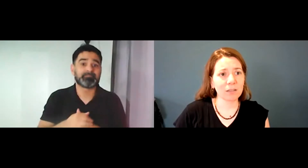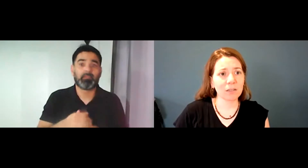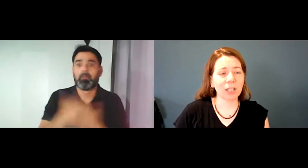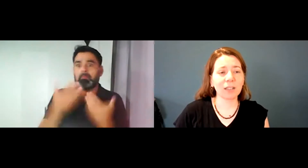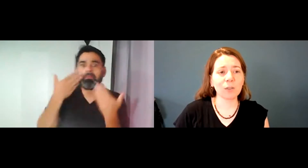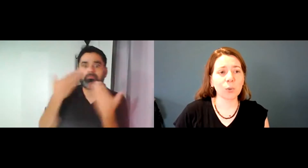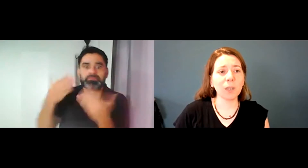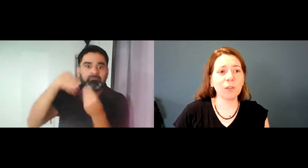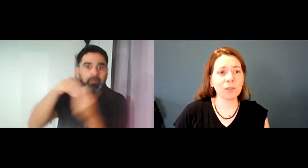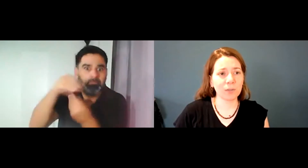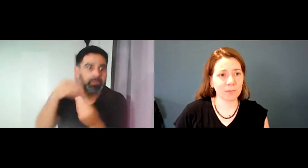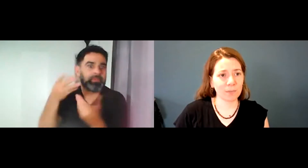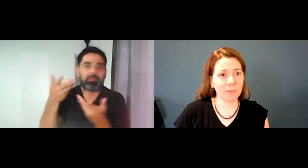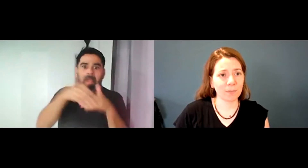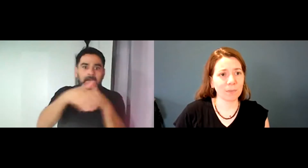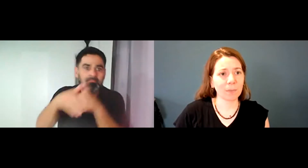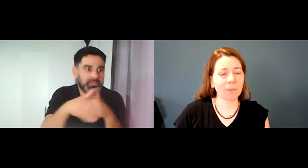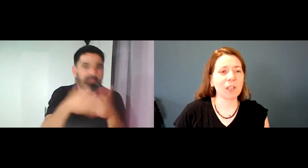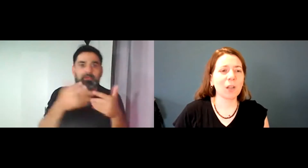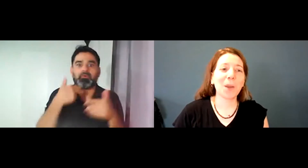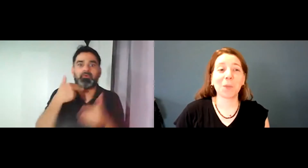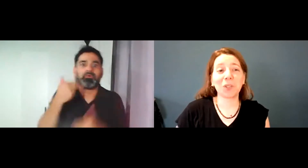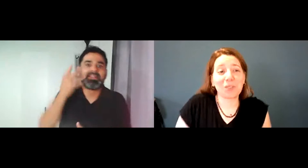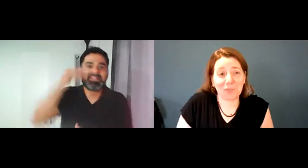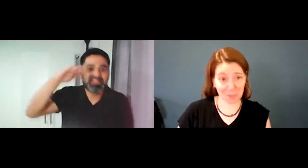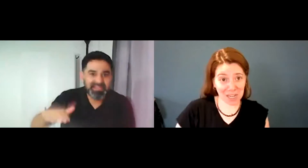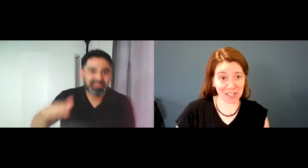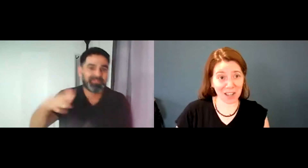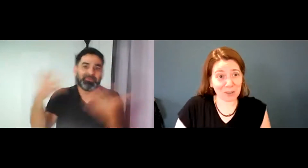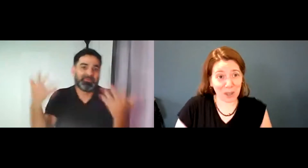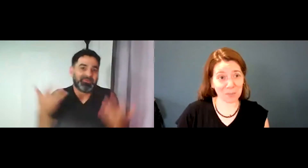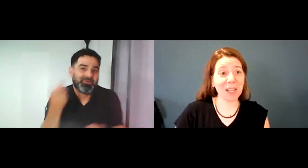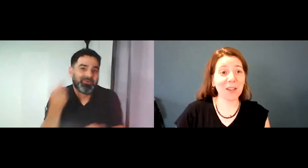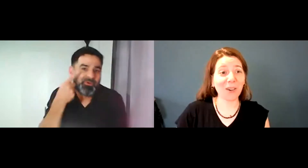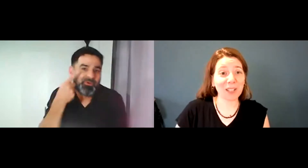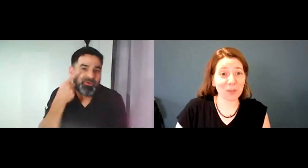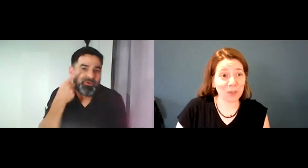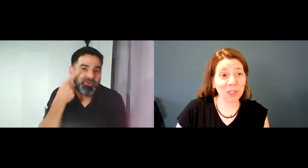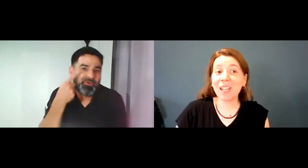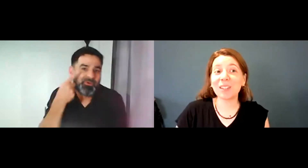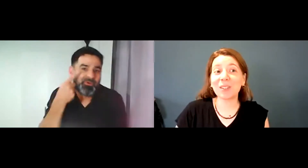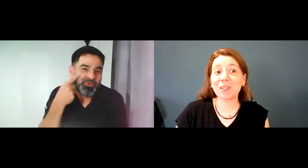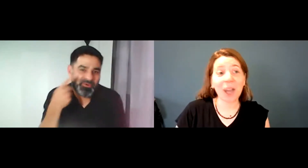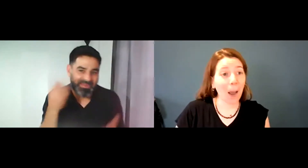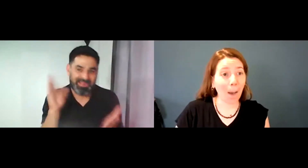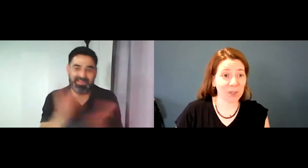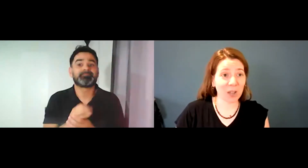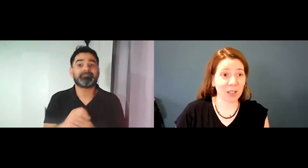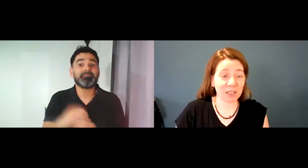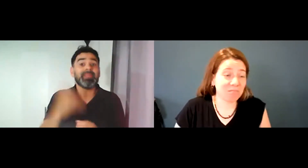Ya están subidos. Se lo pueden mostrar a su familia, a sus amigos, a sus nietos, a personas que, no